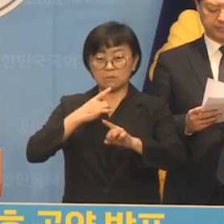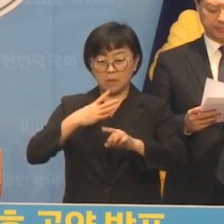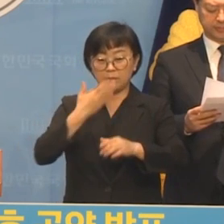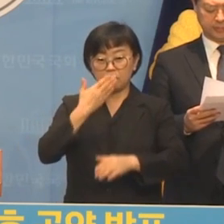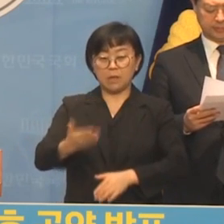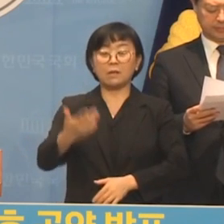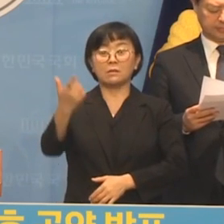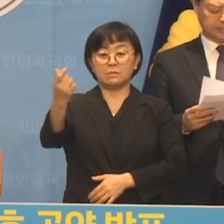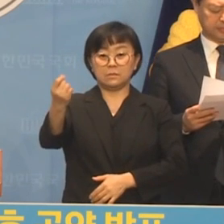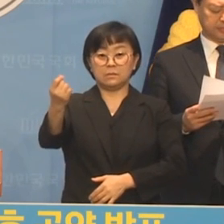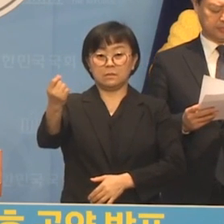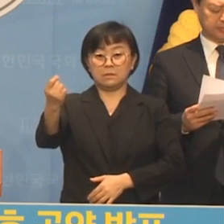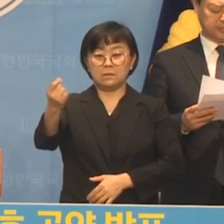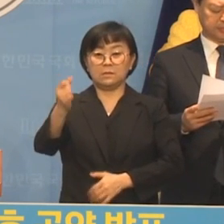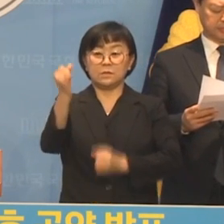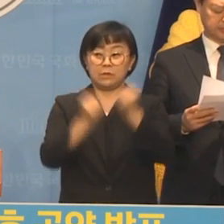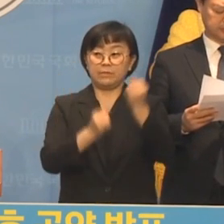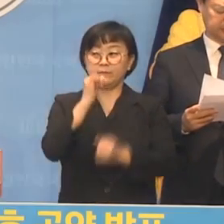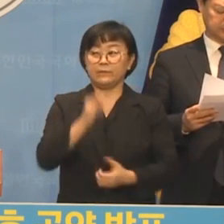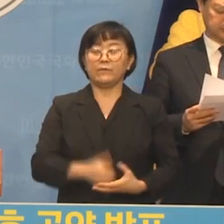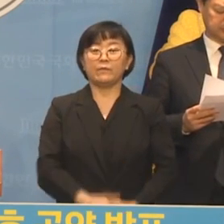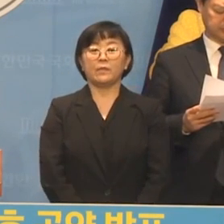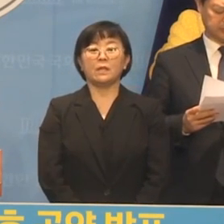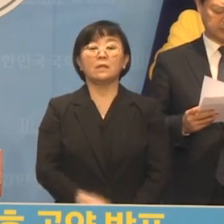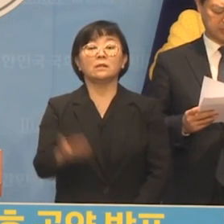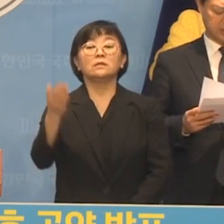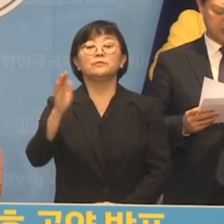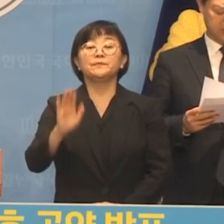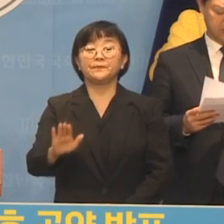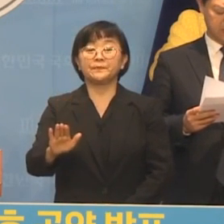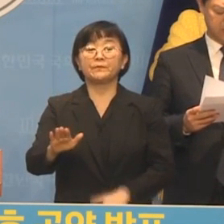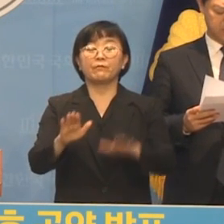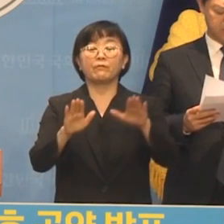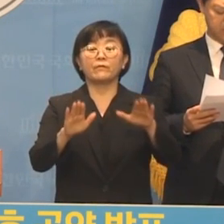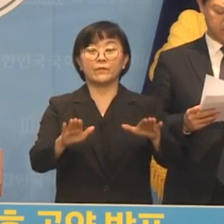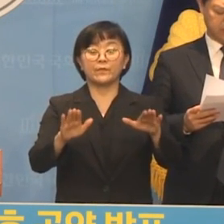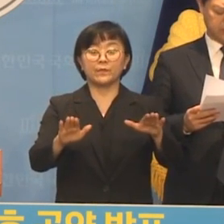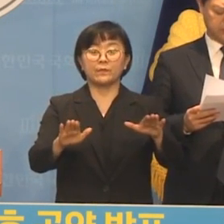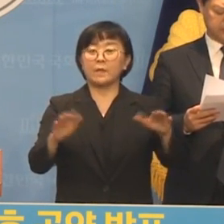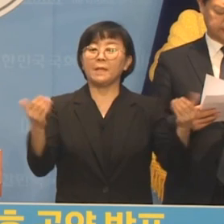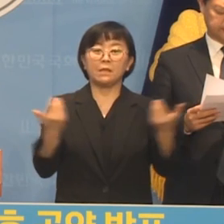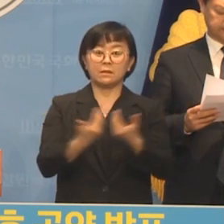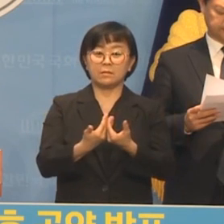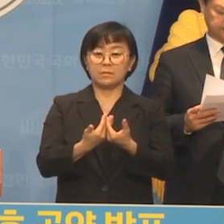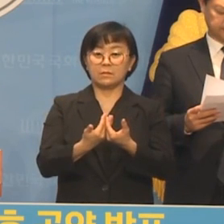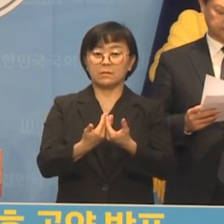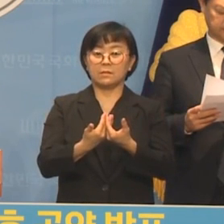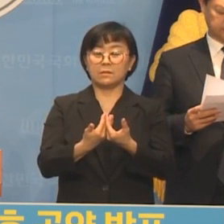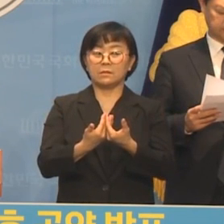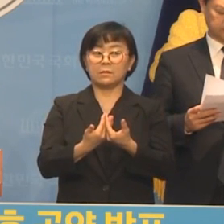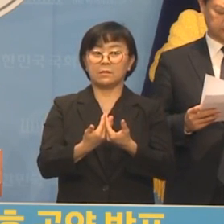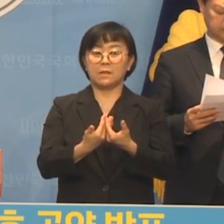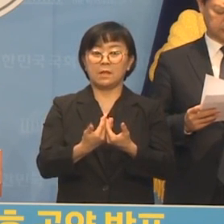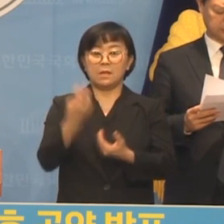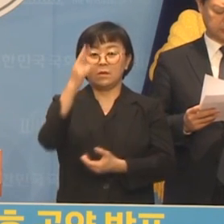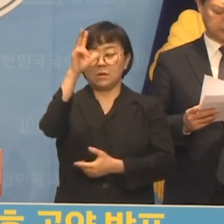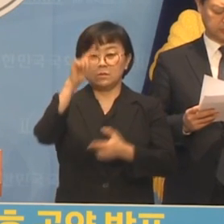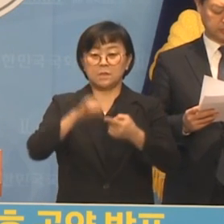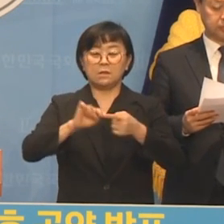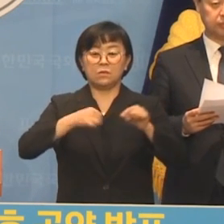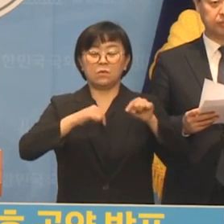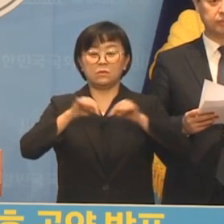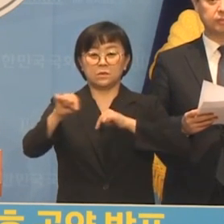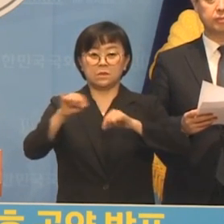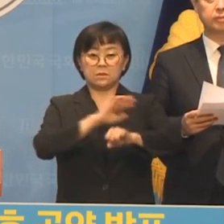할 수 있는 것처럼 강조합니다. 하지만 현실은 정반대입니다. 검찰 독재